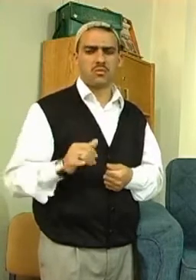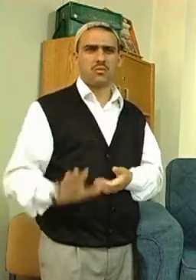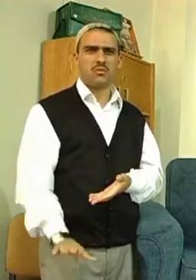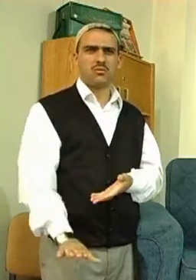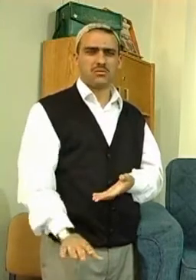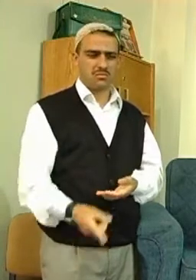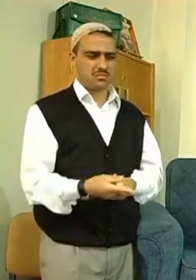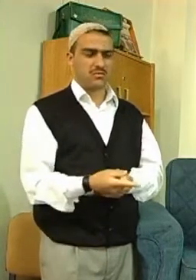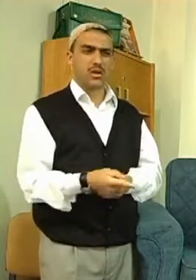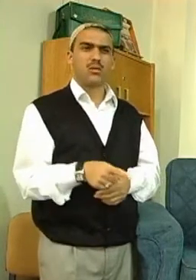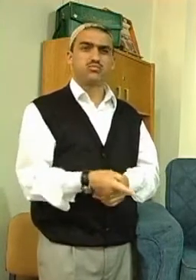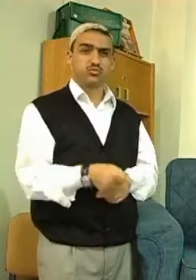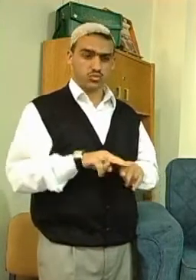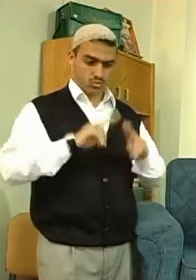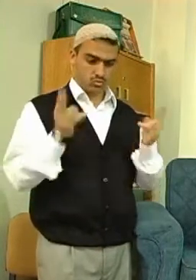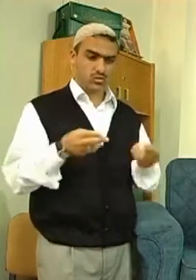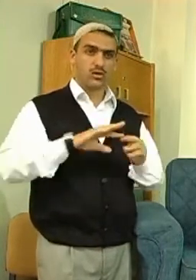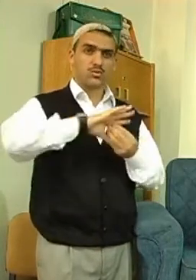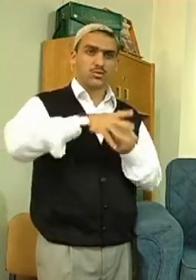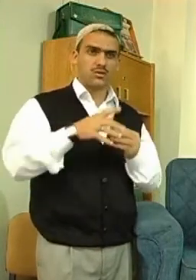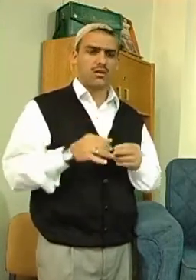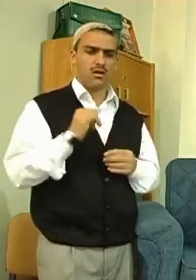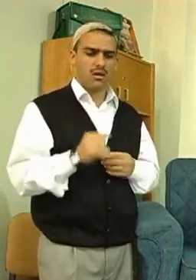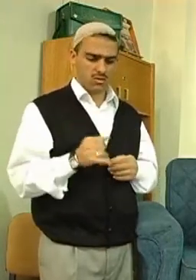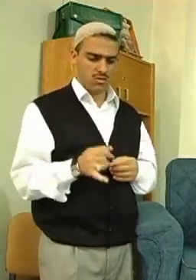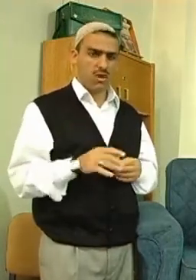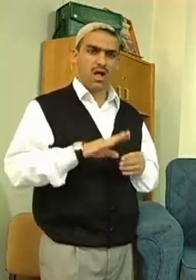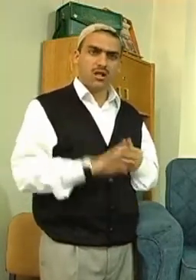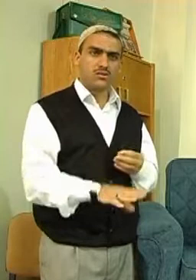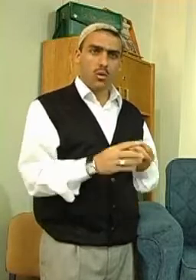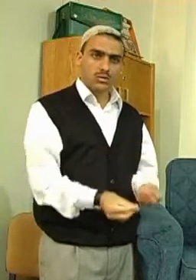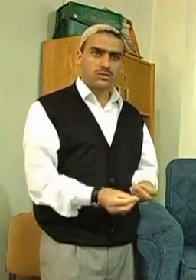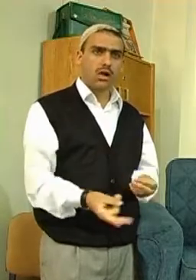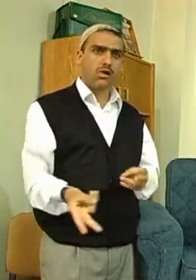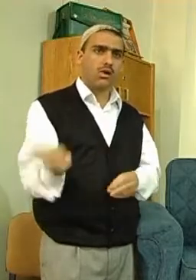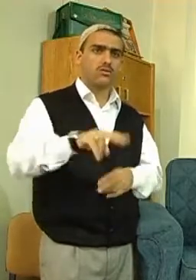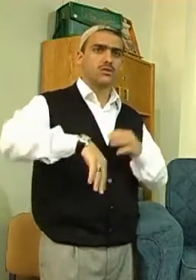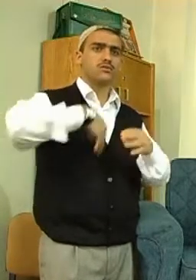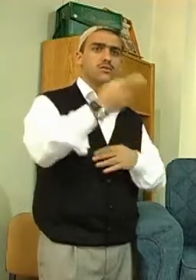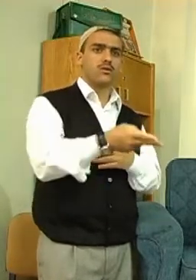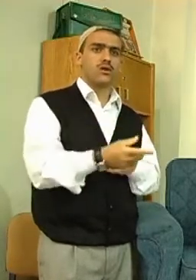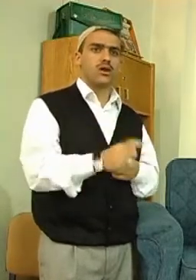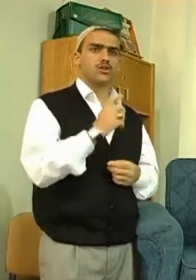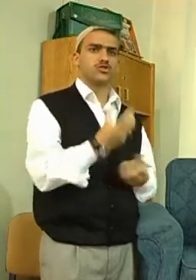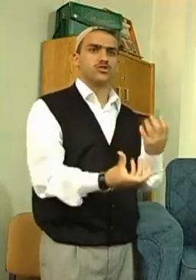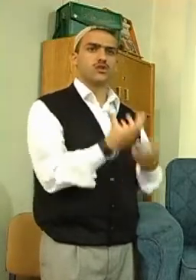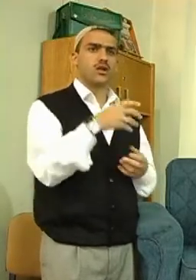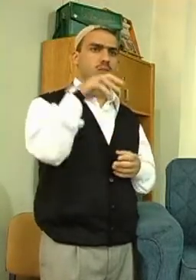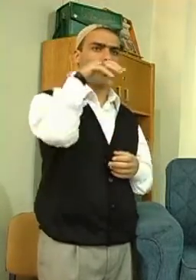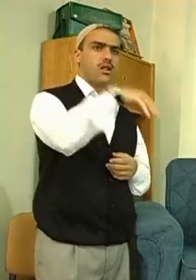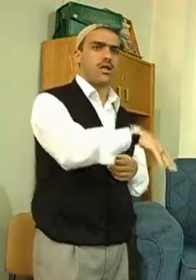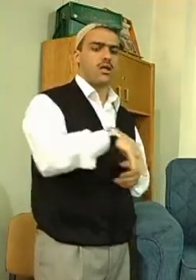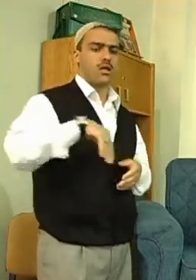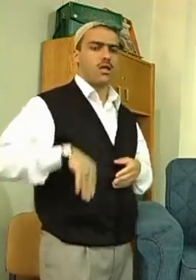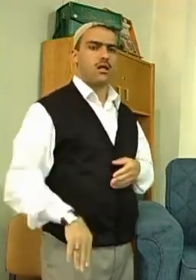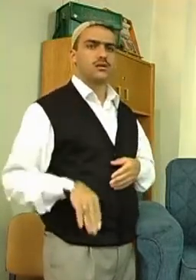İlahir. Burada alçak oluyor da dünya ahiretin tarlası cehennemde de en aşağı yerlere, azap